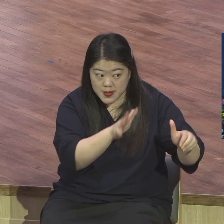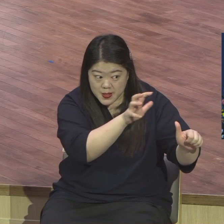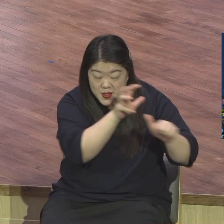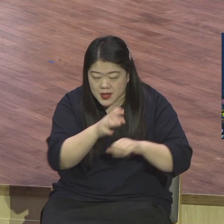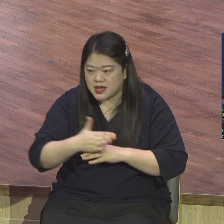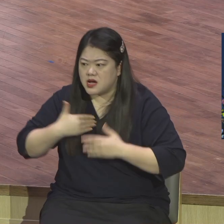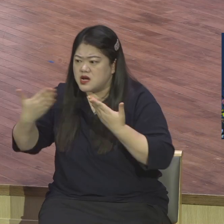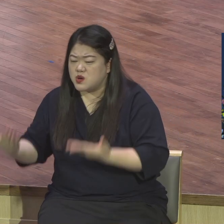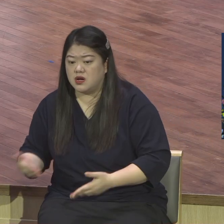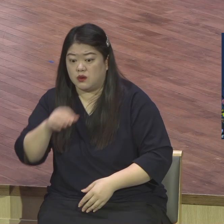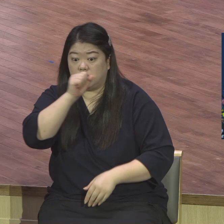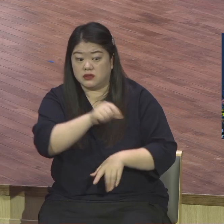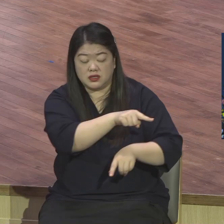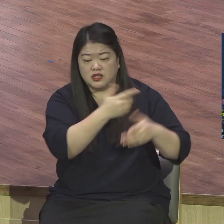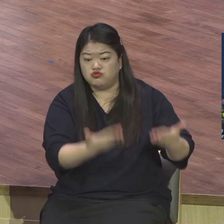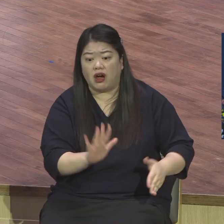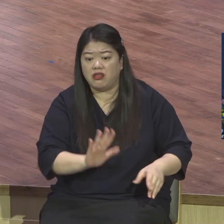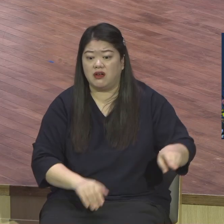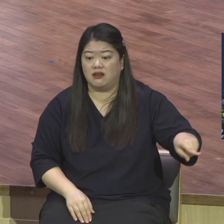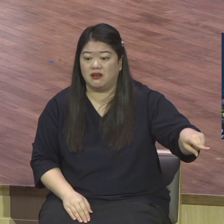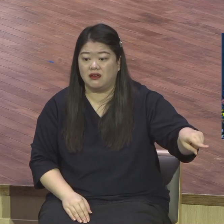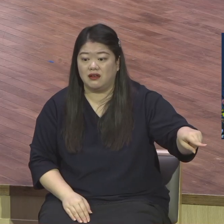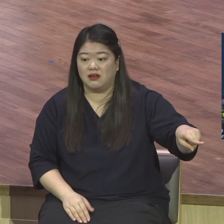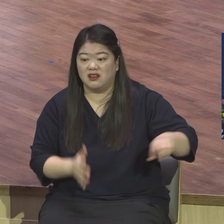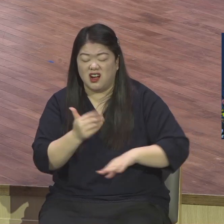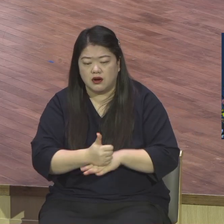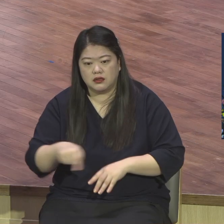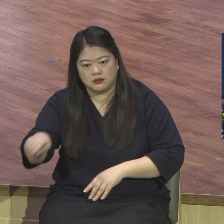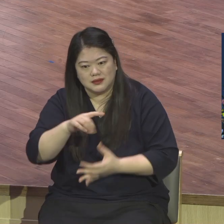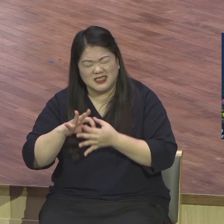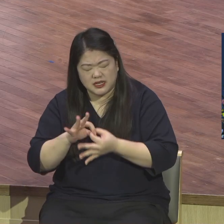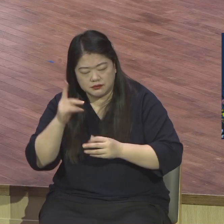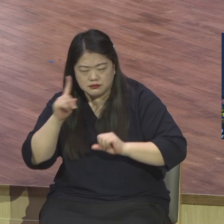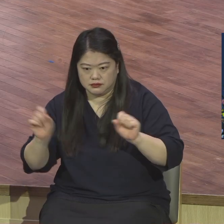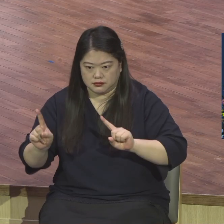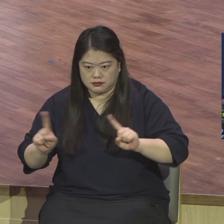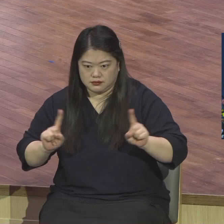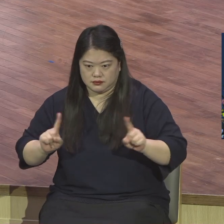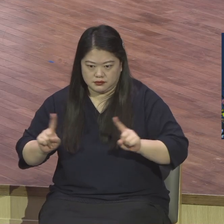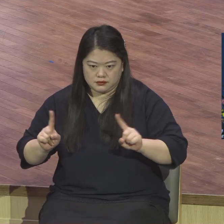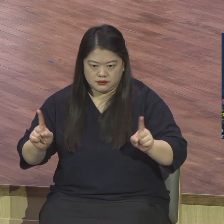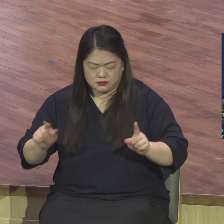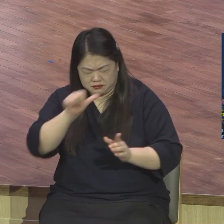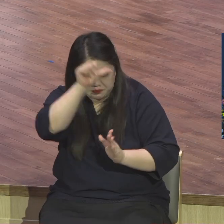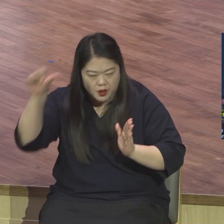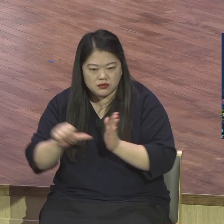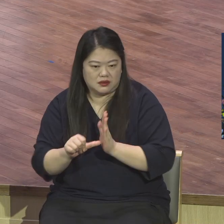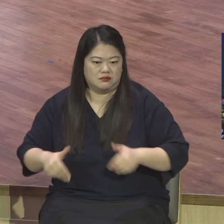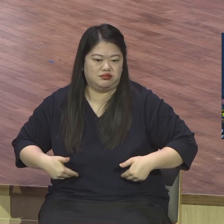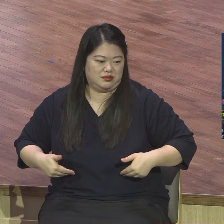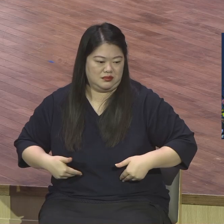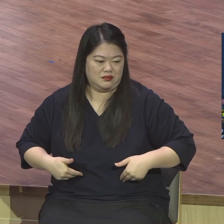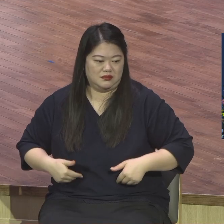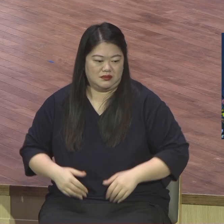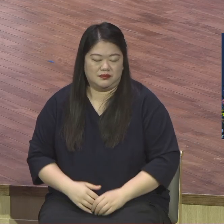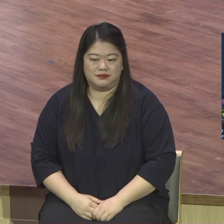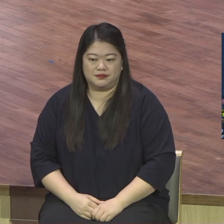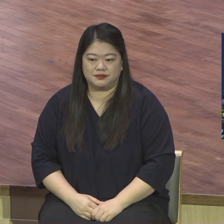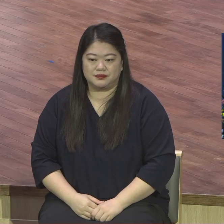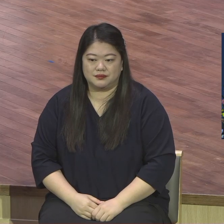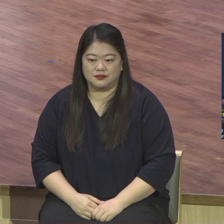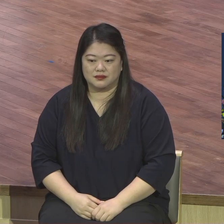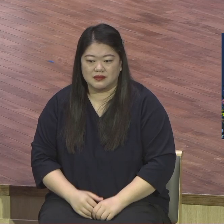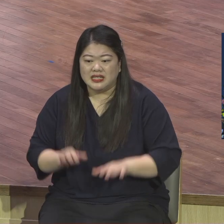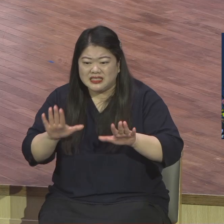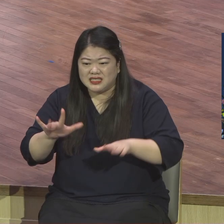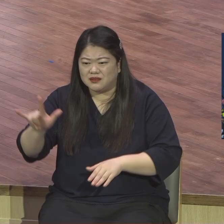앉아서 이 복음을 듣는 귀가 복된 줄 믿으시 바랍니다. 온라인으로 우리가 지금 코로나 때문에 참석하지